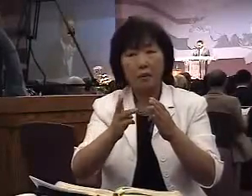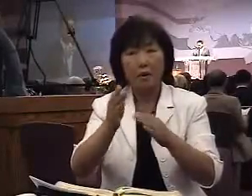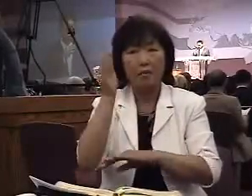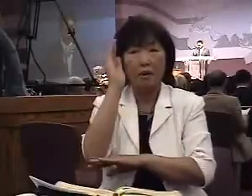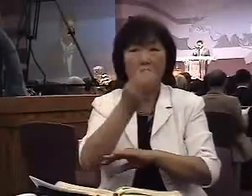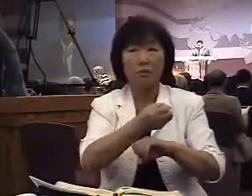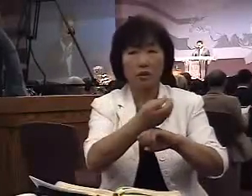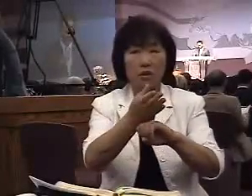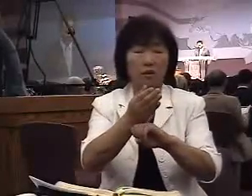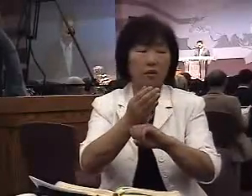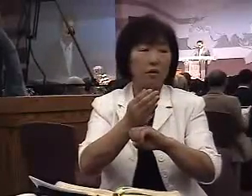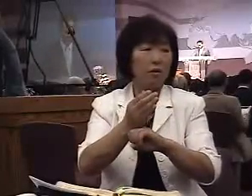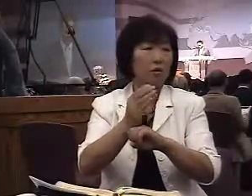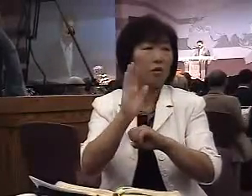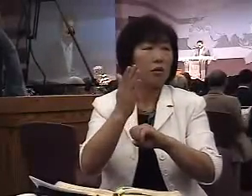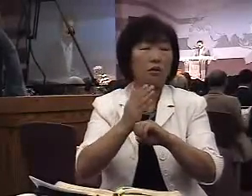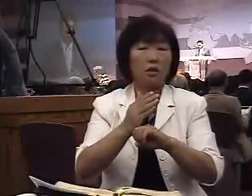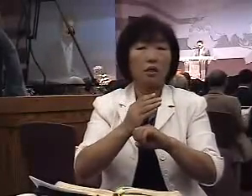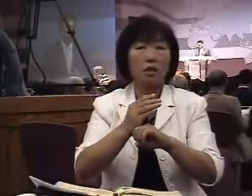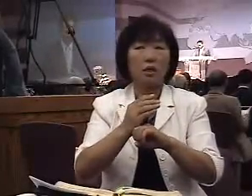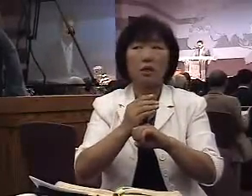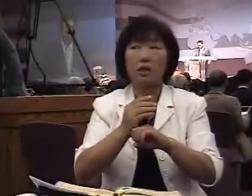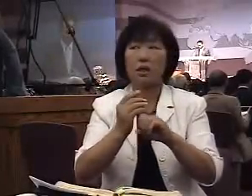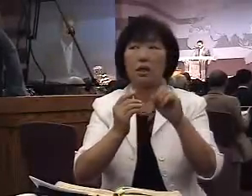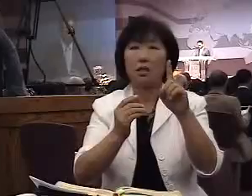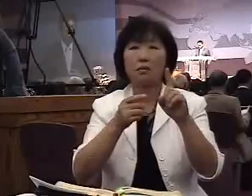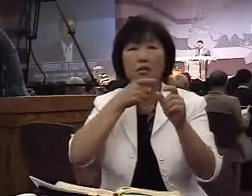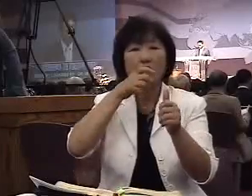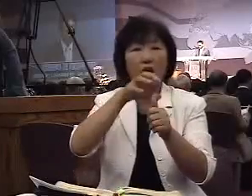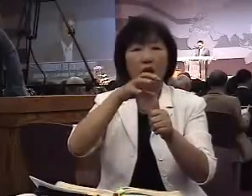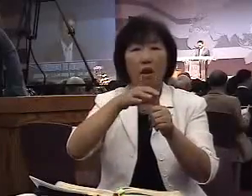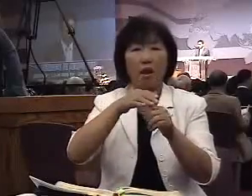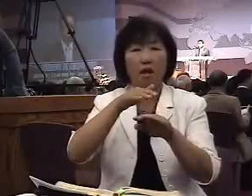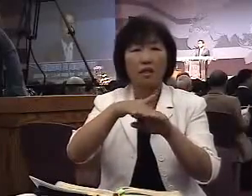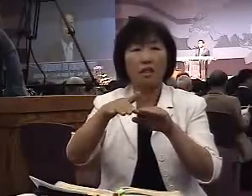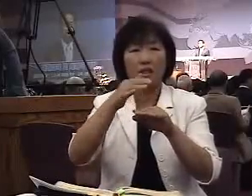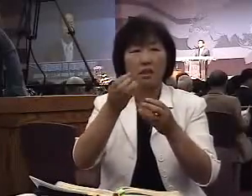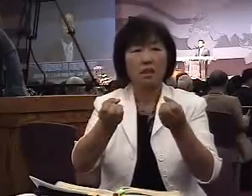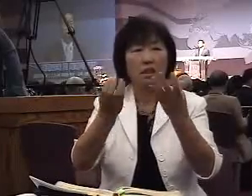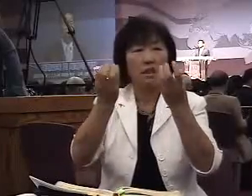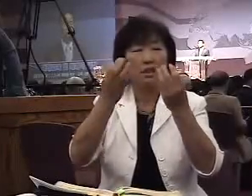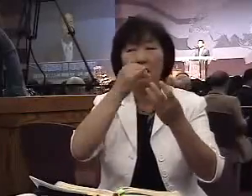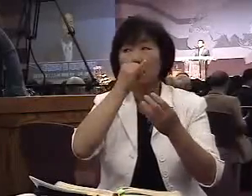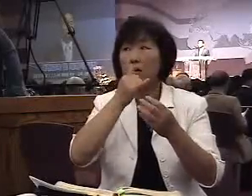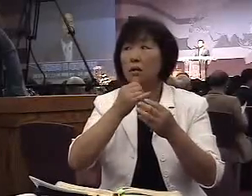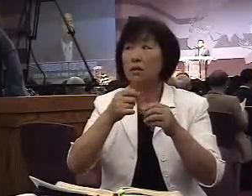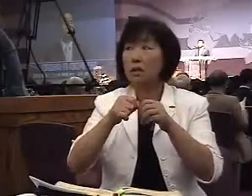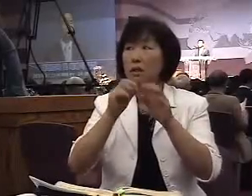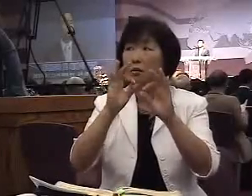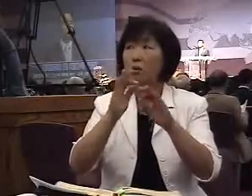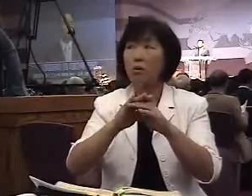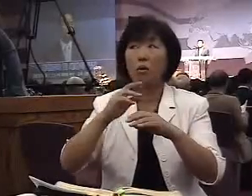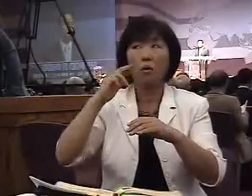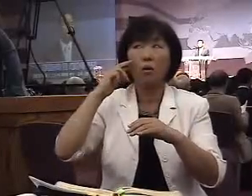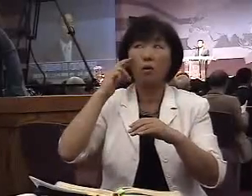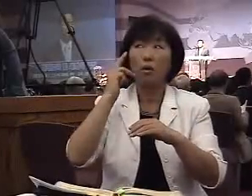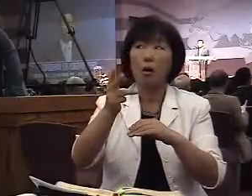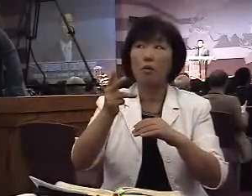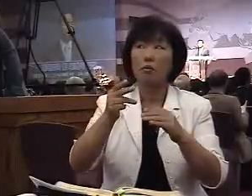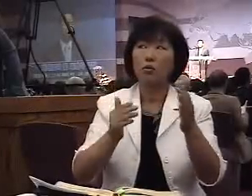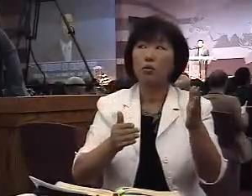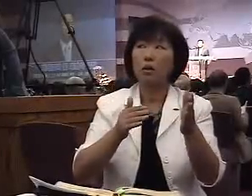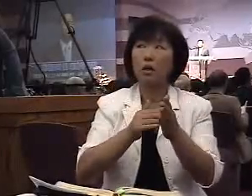말씀드리도록 하겠습니다. 1번 세례교육 및 세례식 일정 자세히 살펴보시고요. 특별히 다음